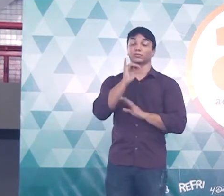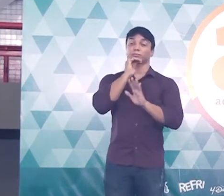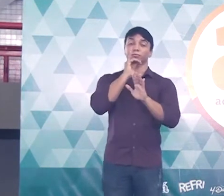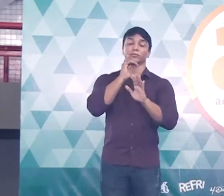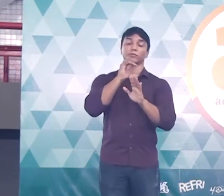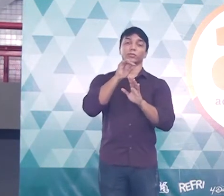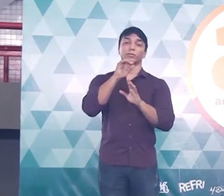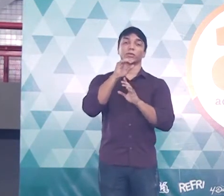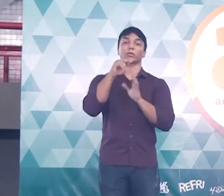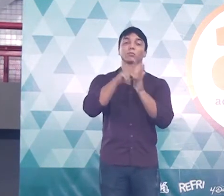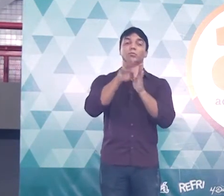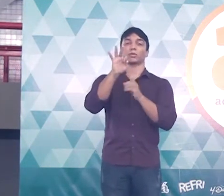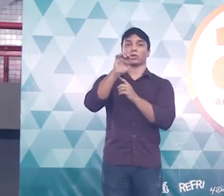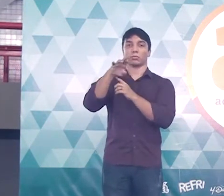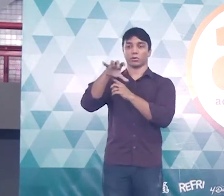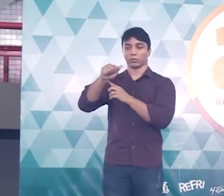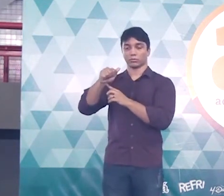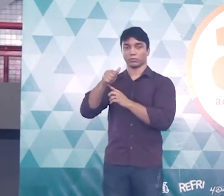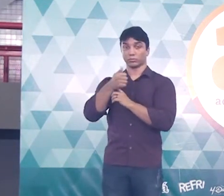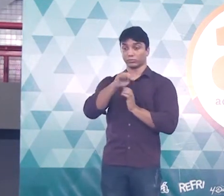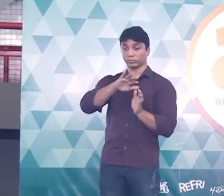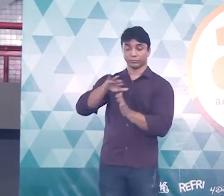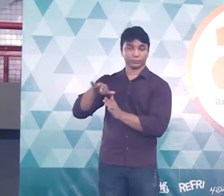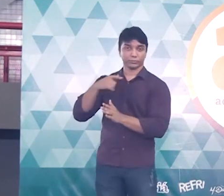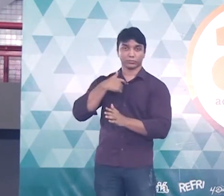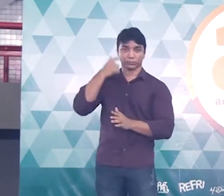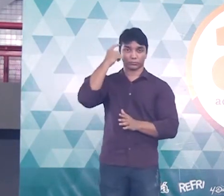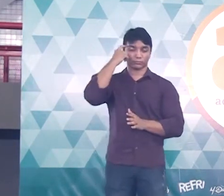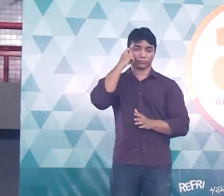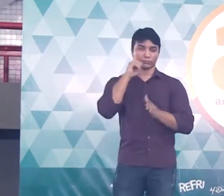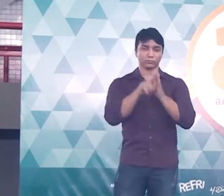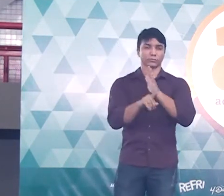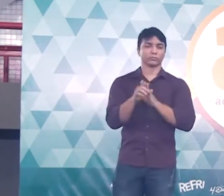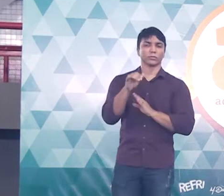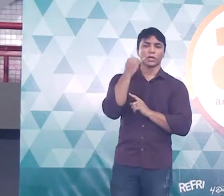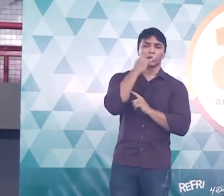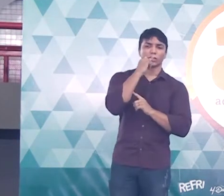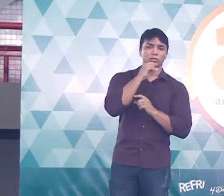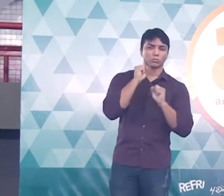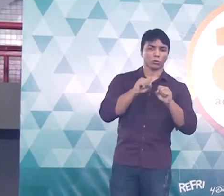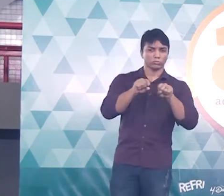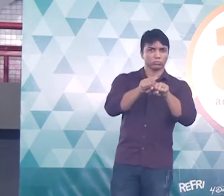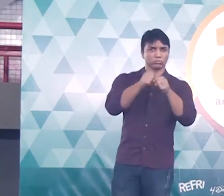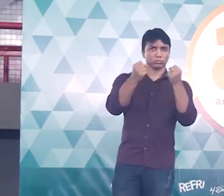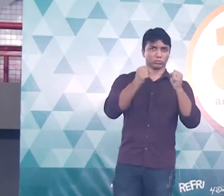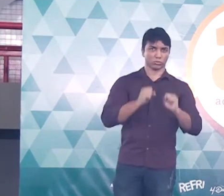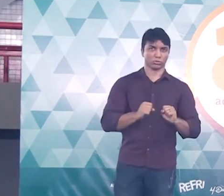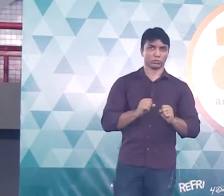pergunta que vocês podem responder mentalmente. Energia pode ser destruída?